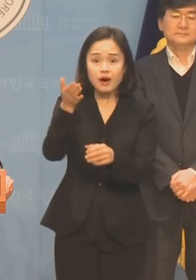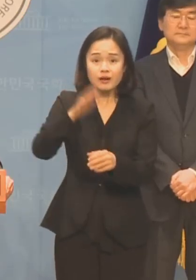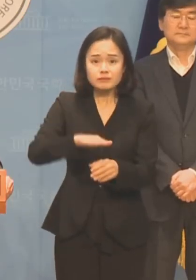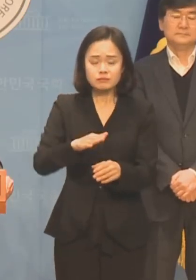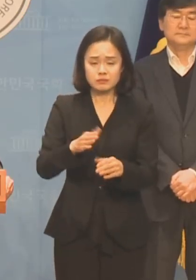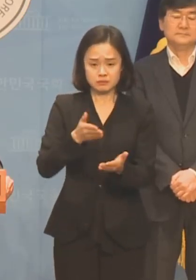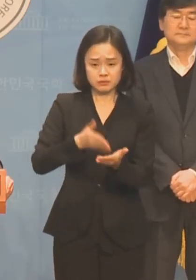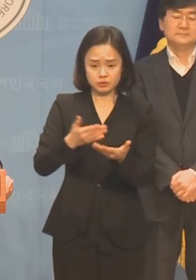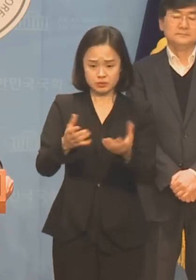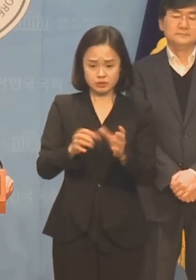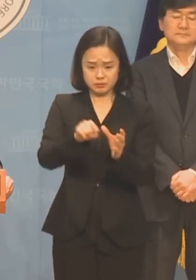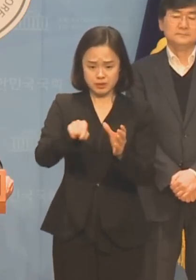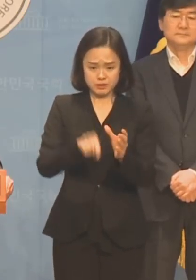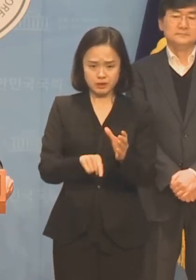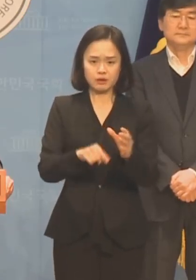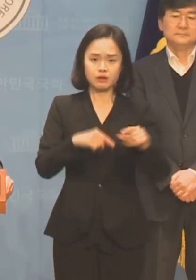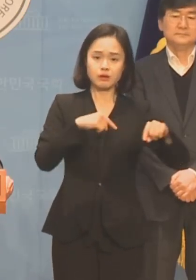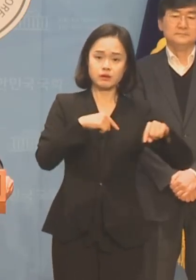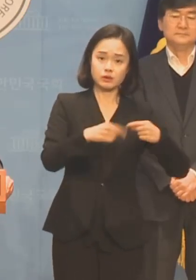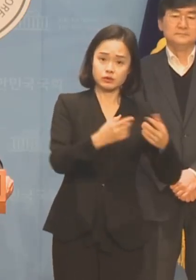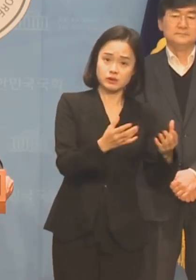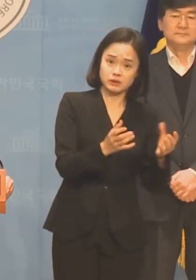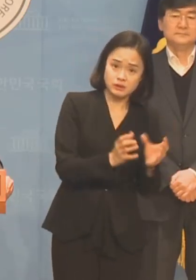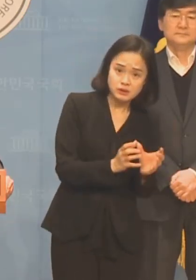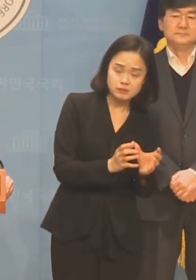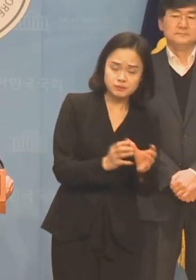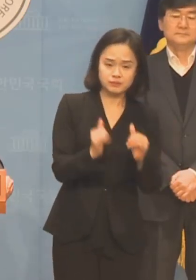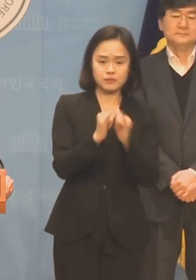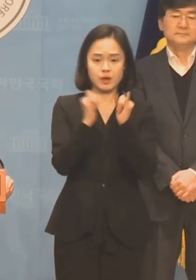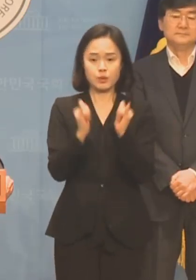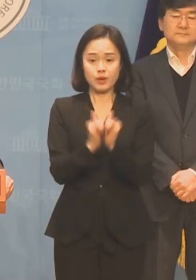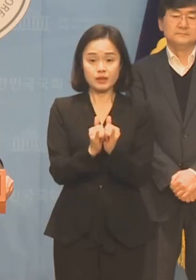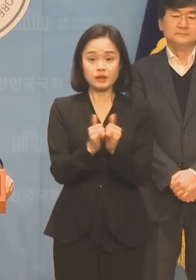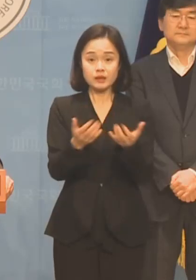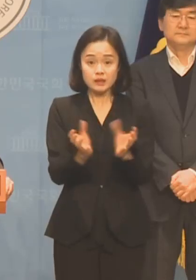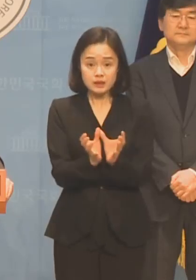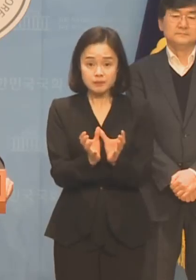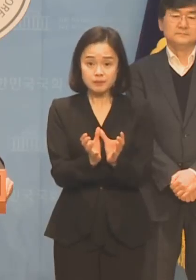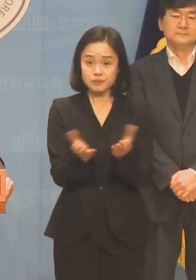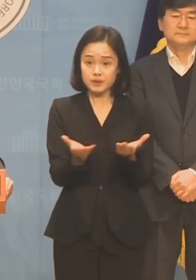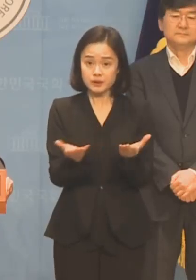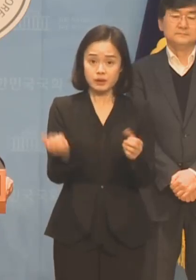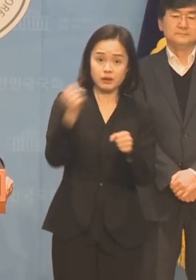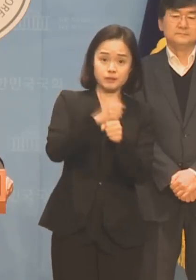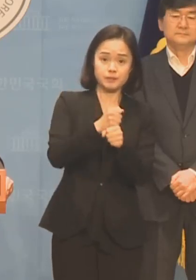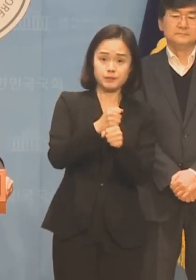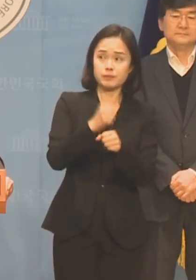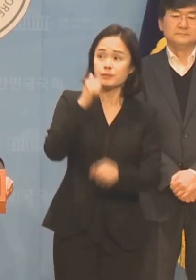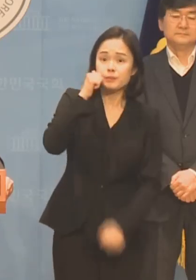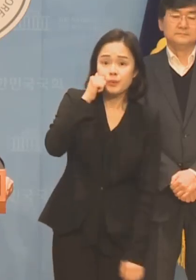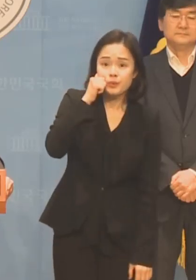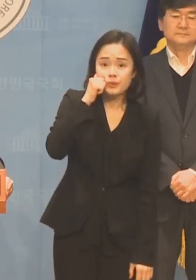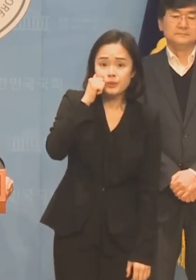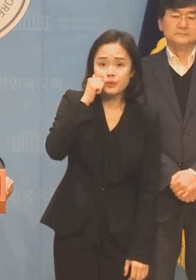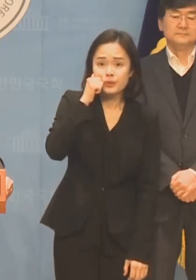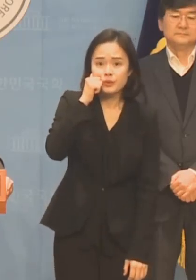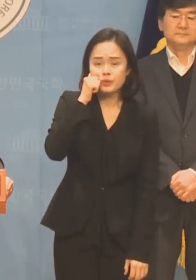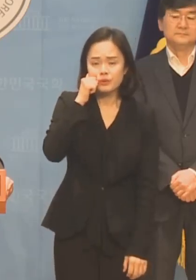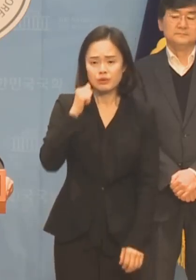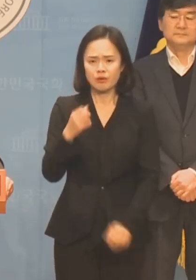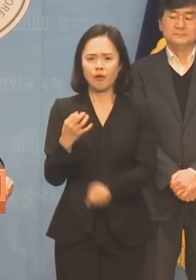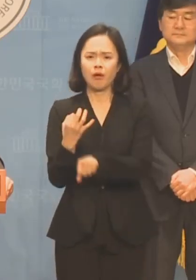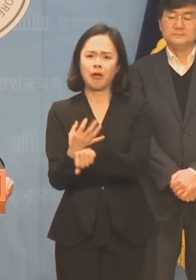사회팀, 정치팀에는 배치되지 못하고 일부 경제팀과 네트워크팀에 배치되어 있는